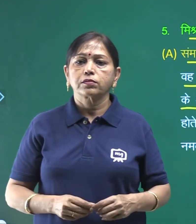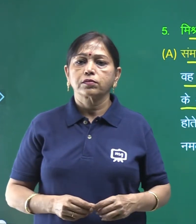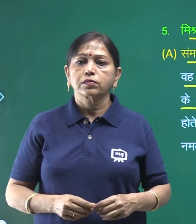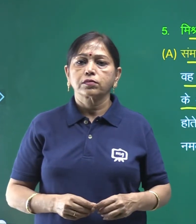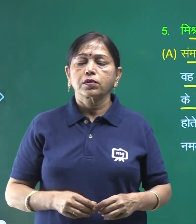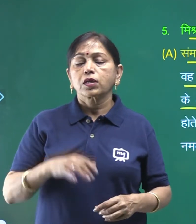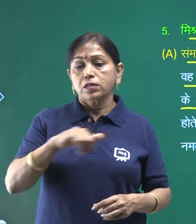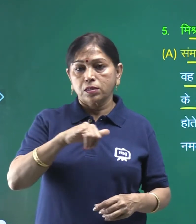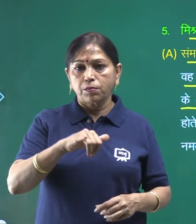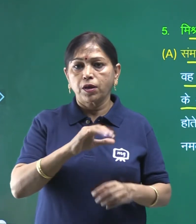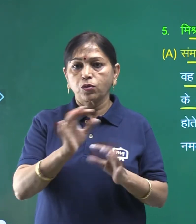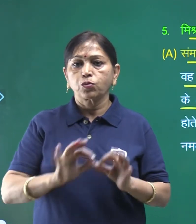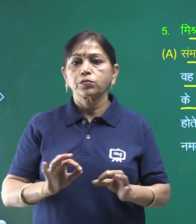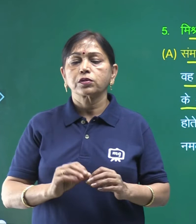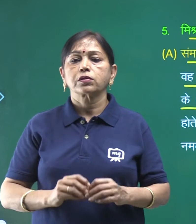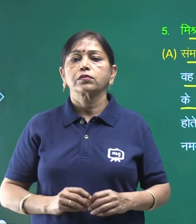समान रूप से